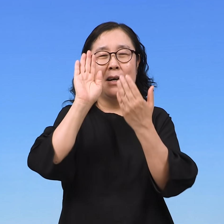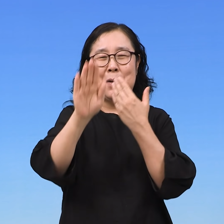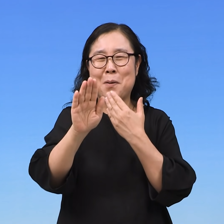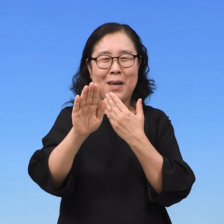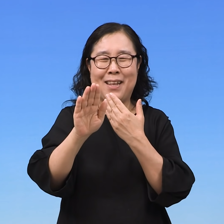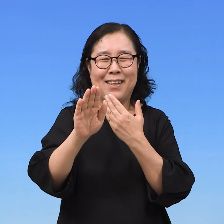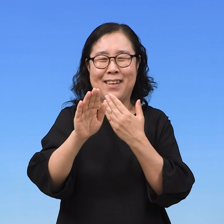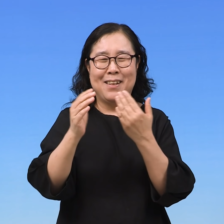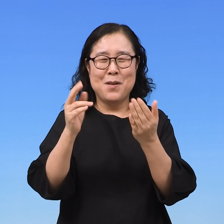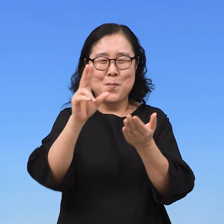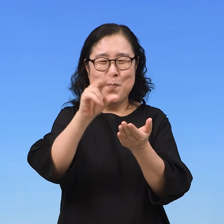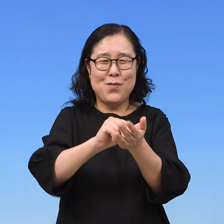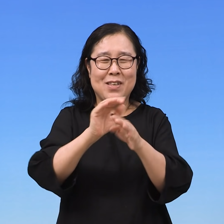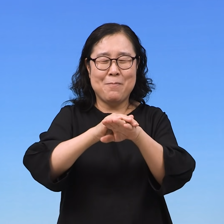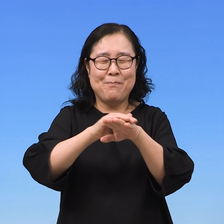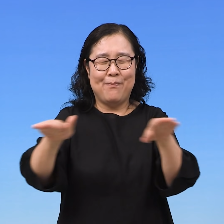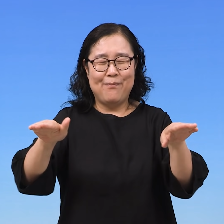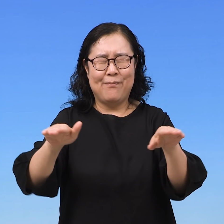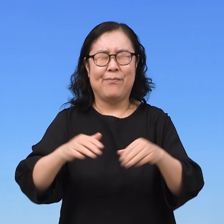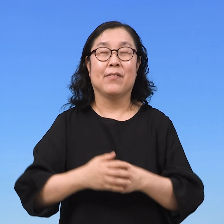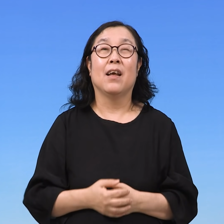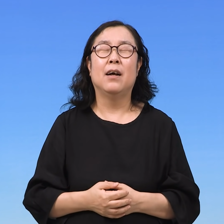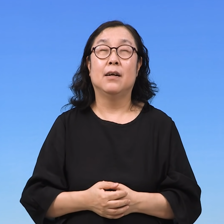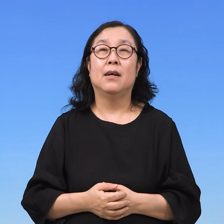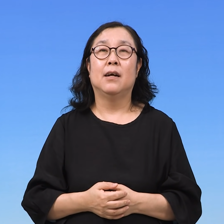그 이후에 아무 일도 없었습니다.